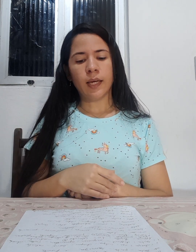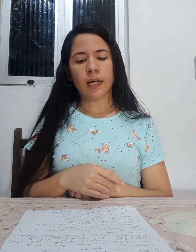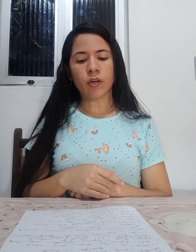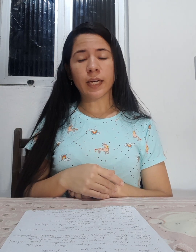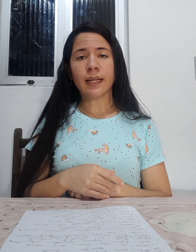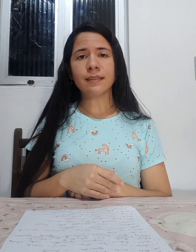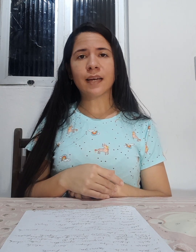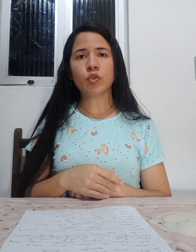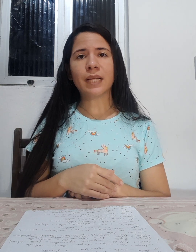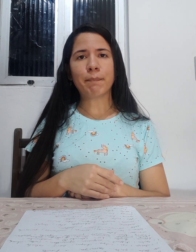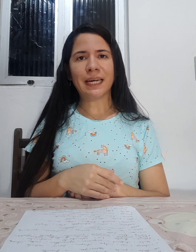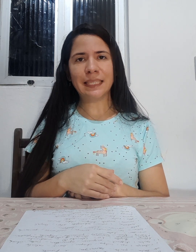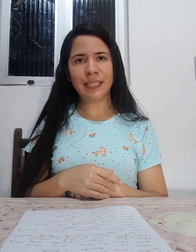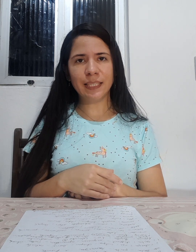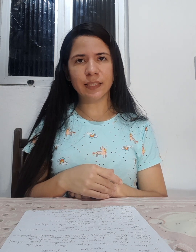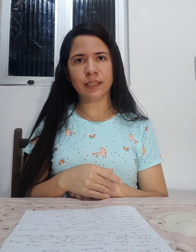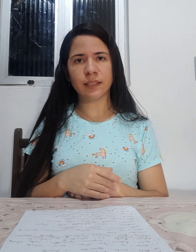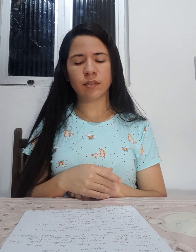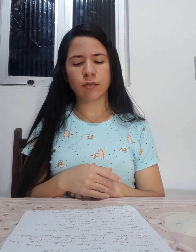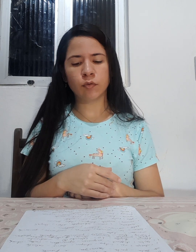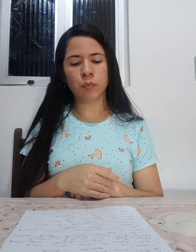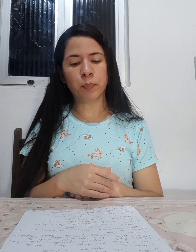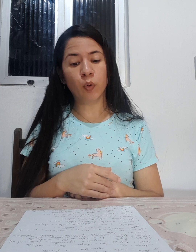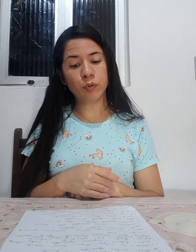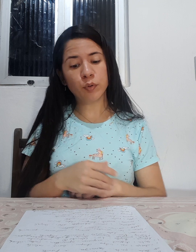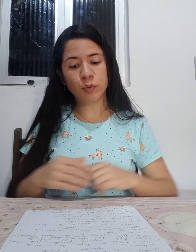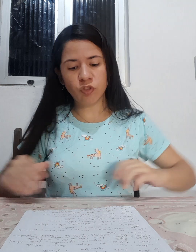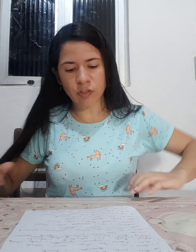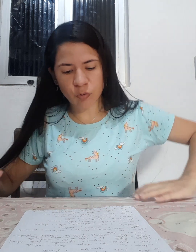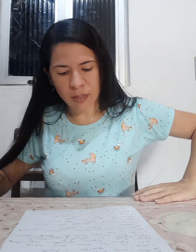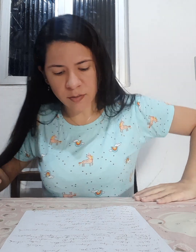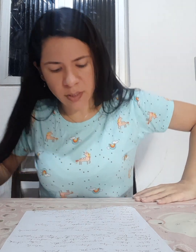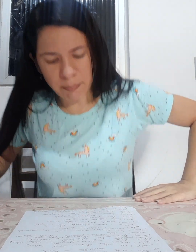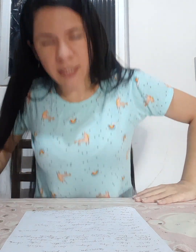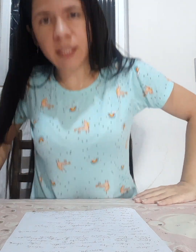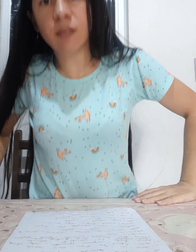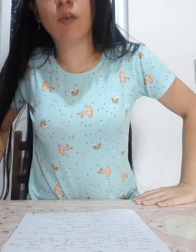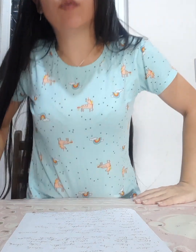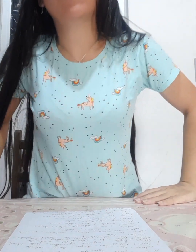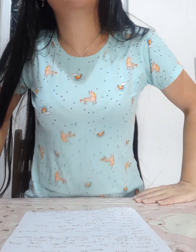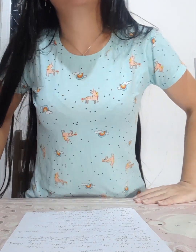Agora realizado na barriga, no ponto de articulação aqui, barriga, ó.